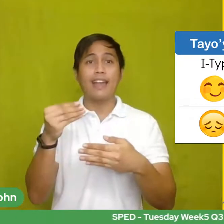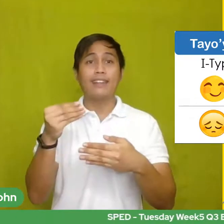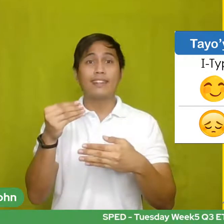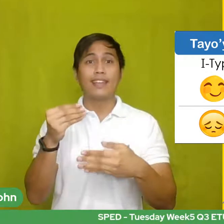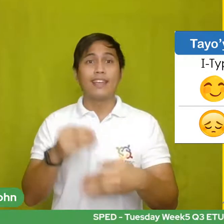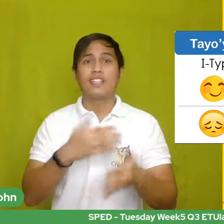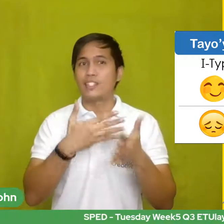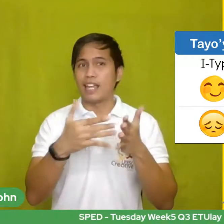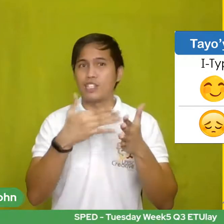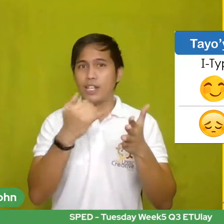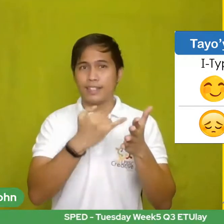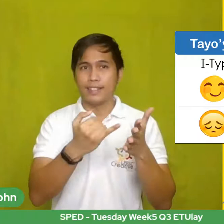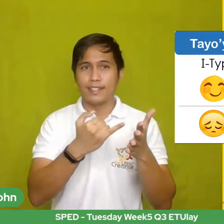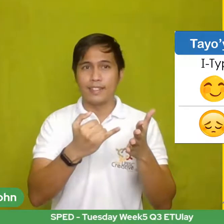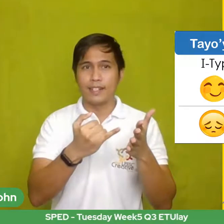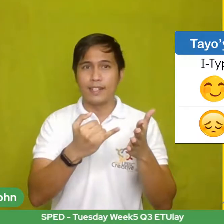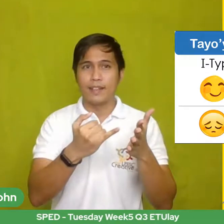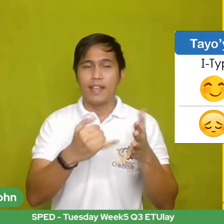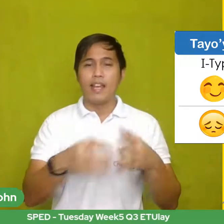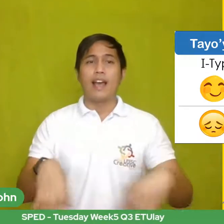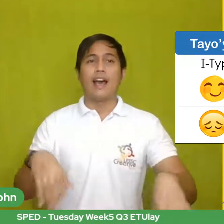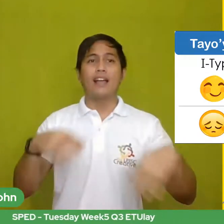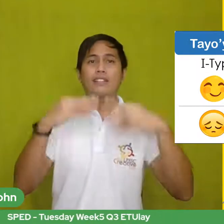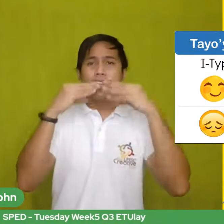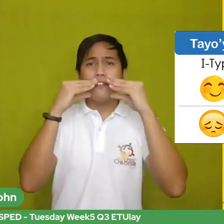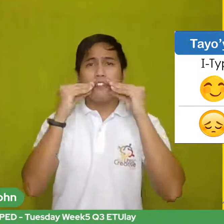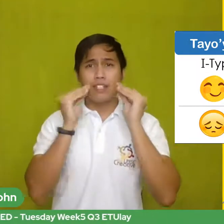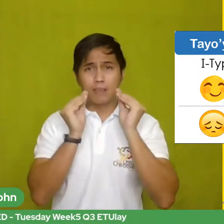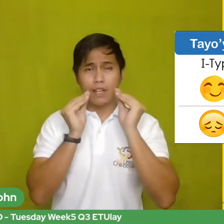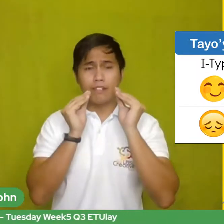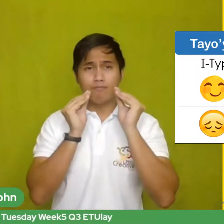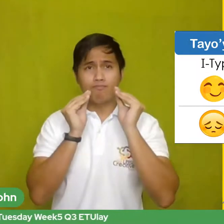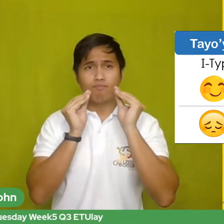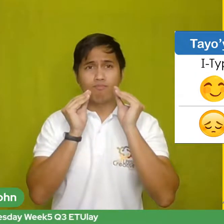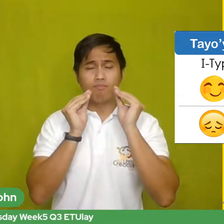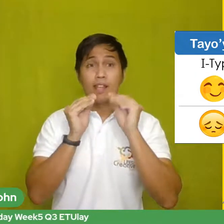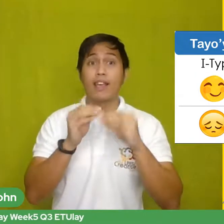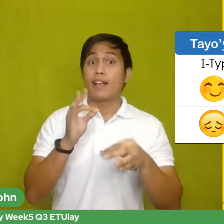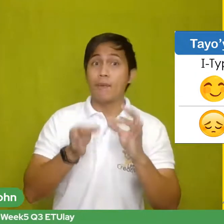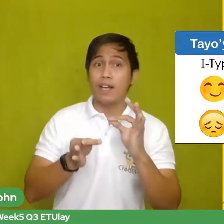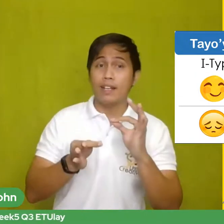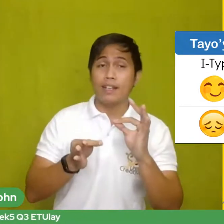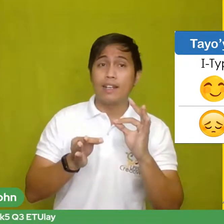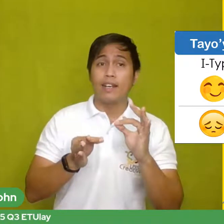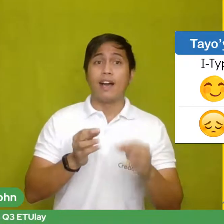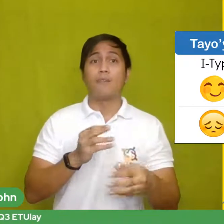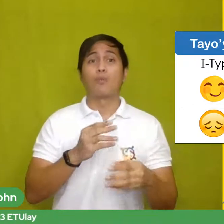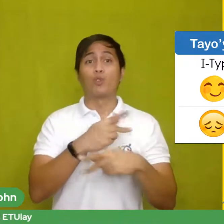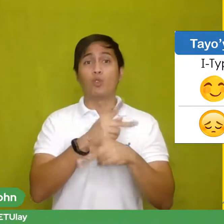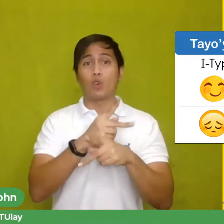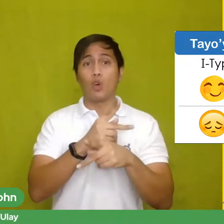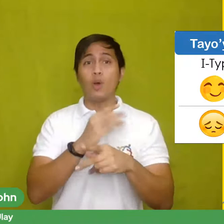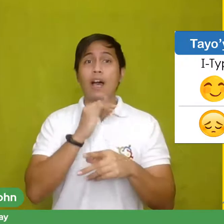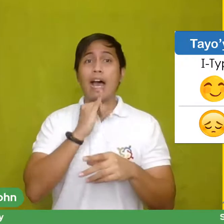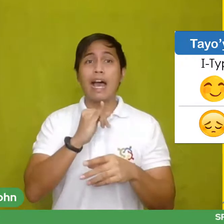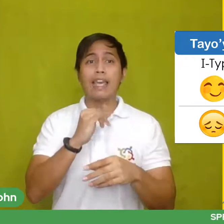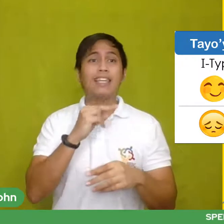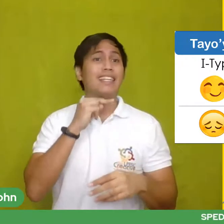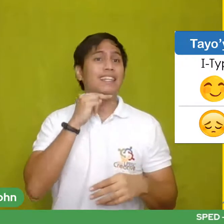at sketching. At surface naman, kapag ang produkto ay